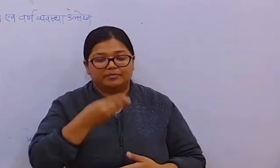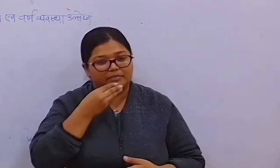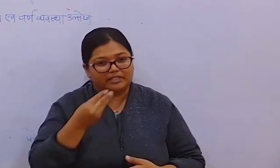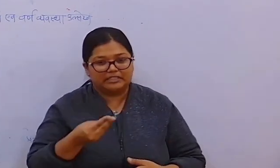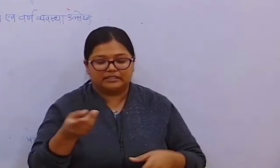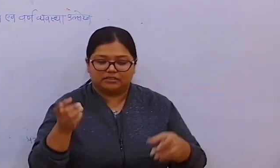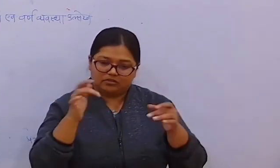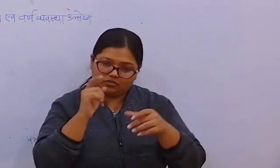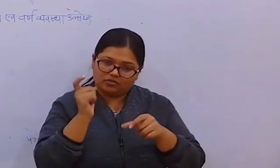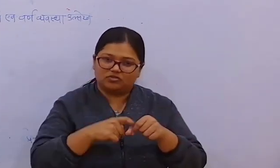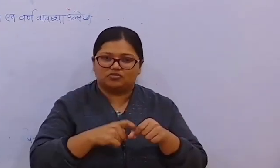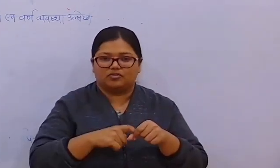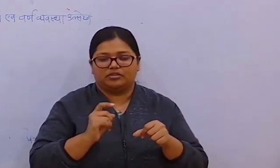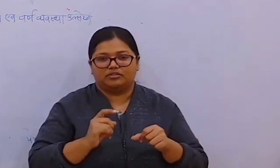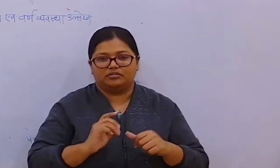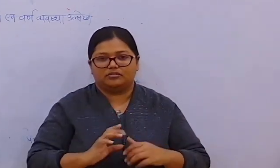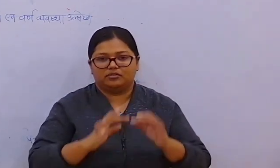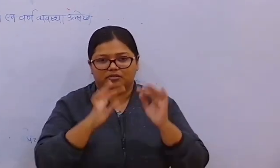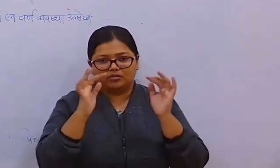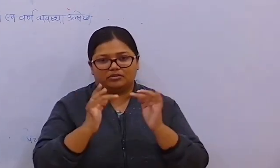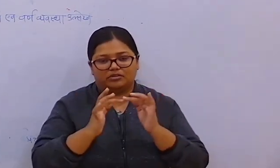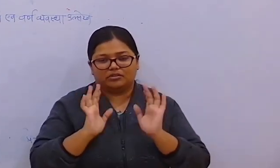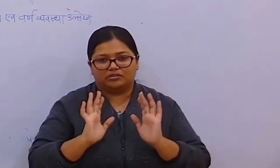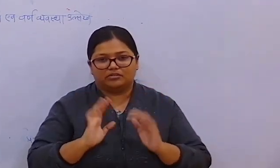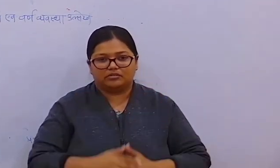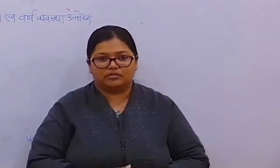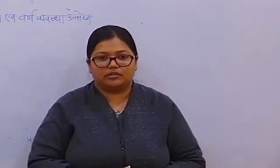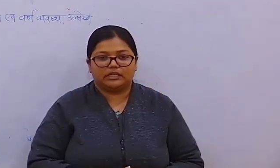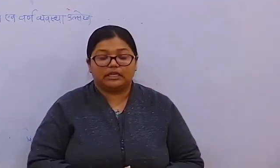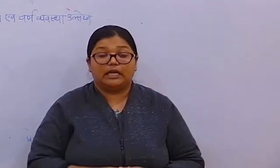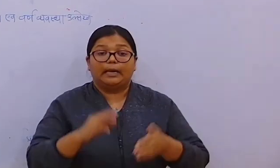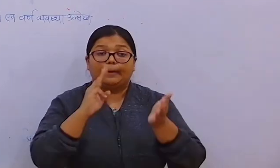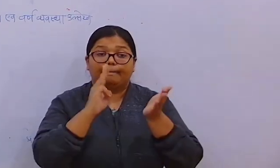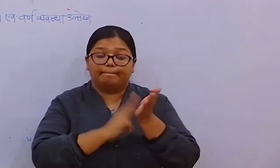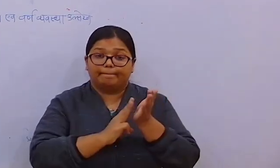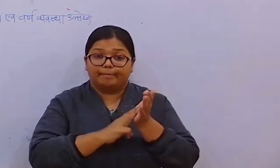नोटिफिकेशन या एक मैसेज टाइप करके मंडे को भेज दूंगा। अभी फिलहाल